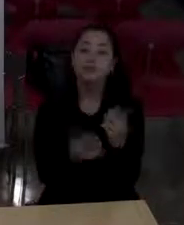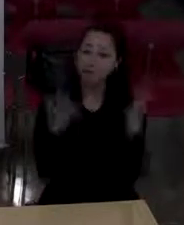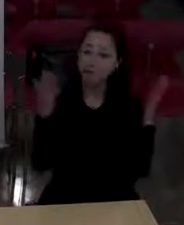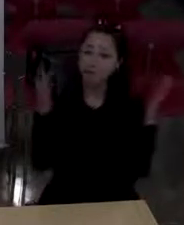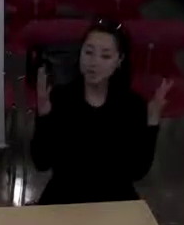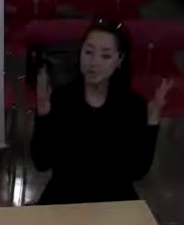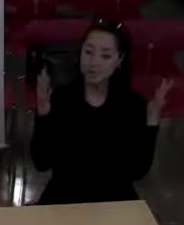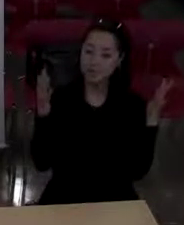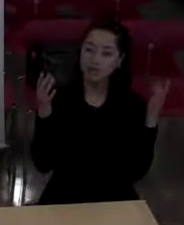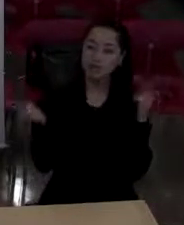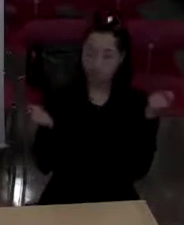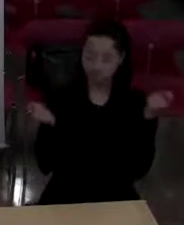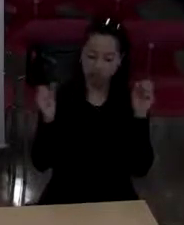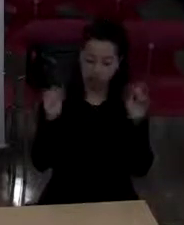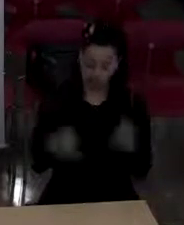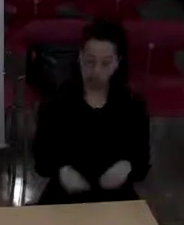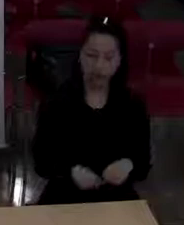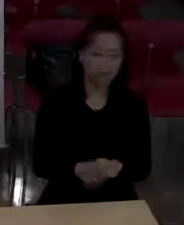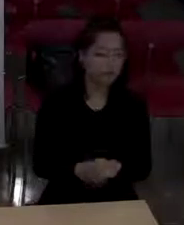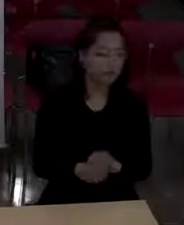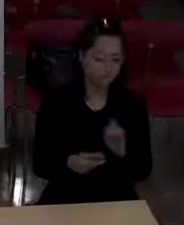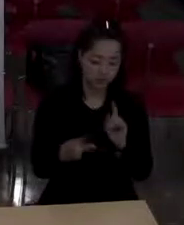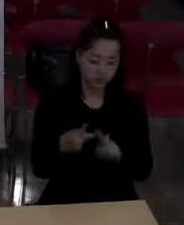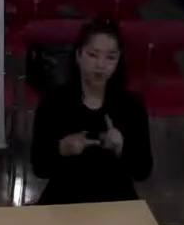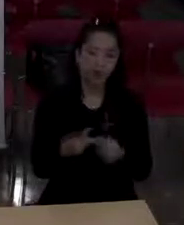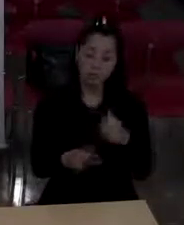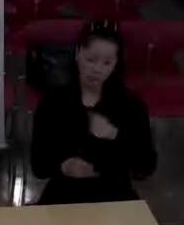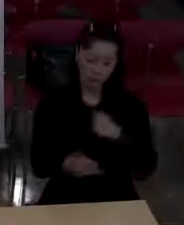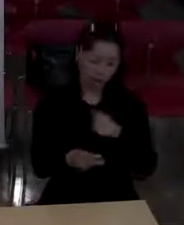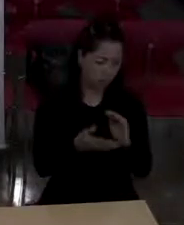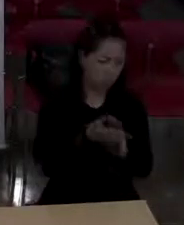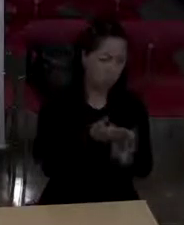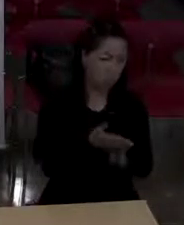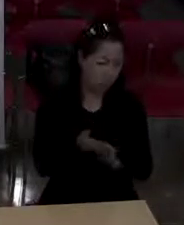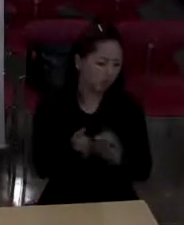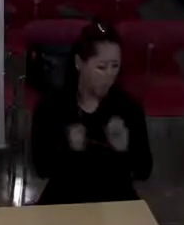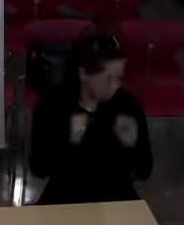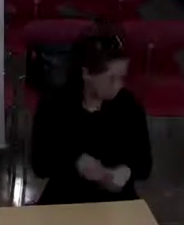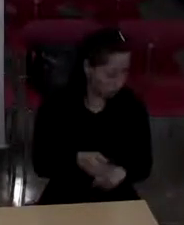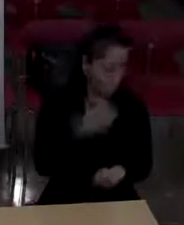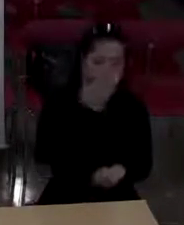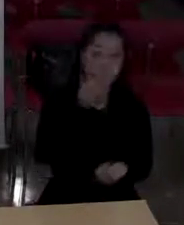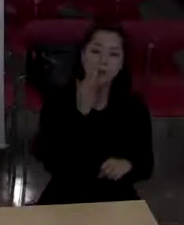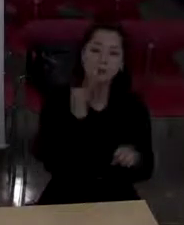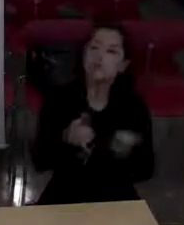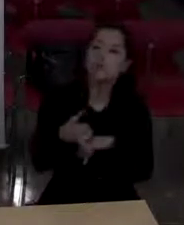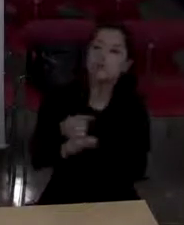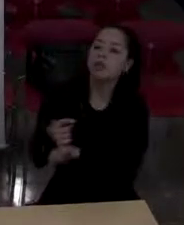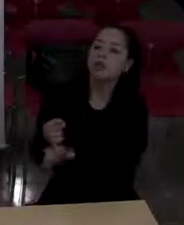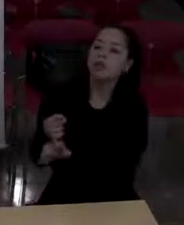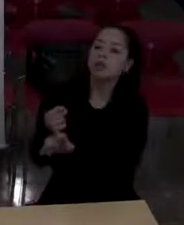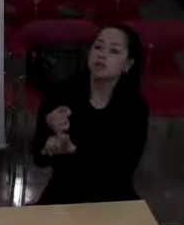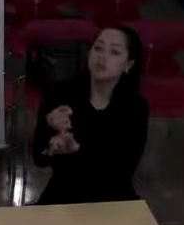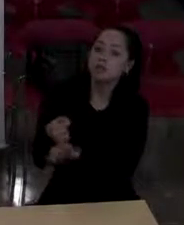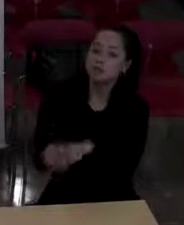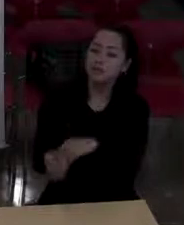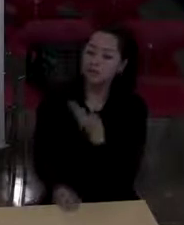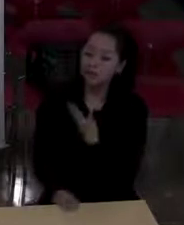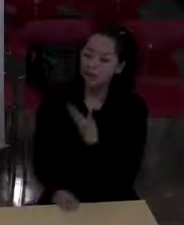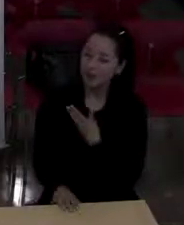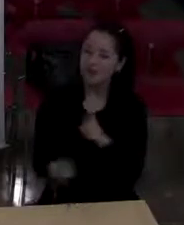manos, tienen capacidades para solucionar problemas y comunicarse, entonces ya no va a ser una dependencia tan absoluta de